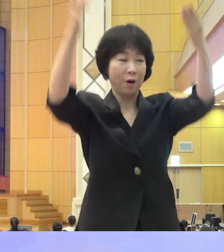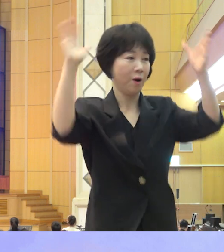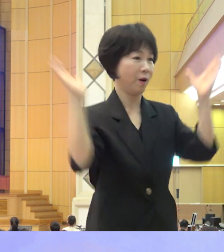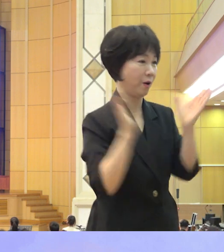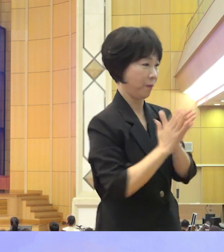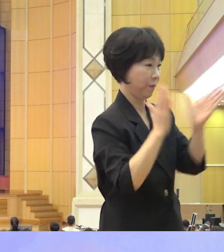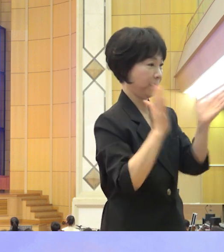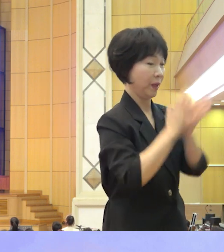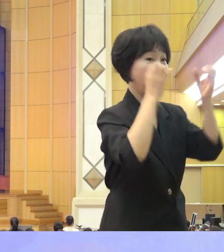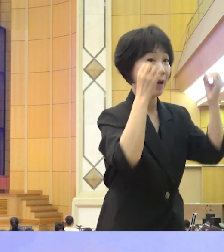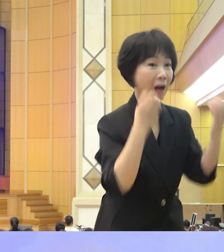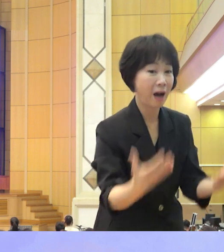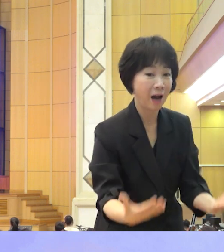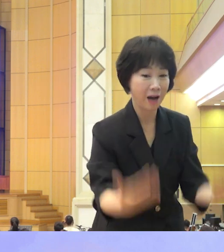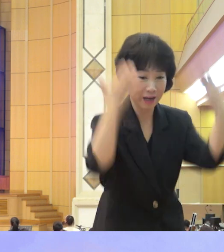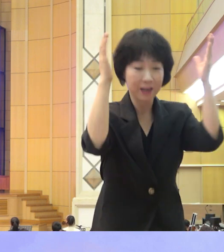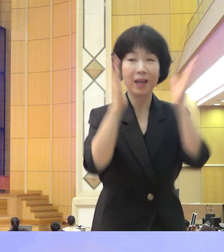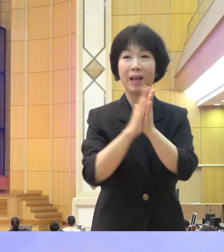찬송하면서